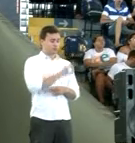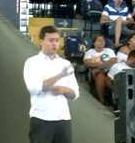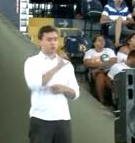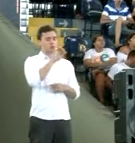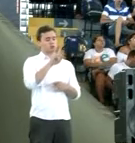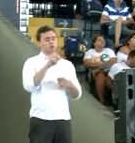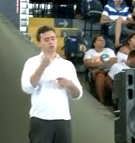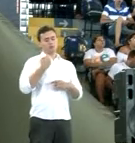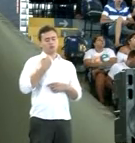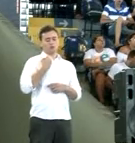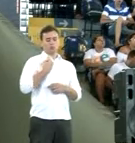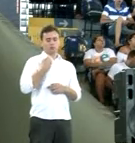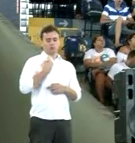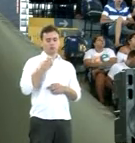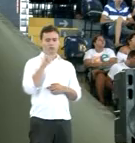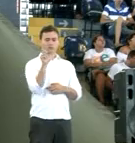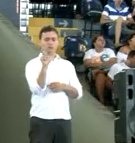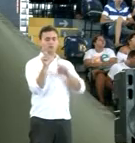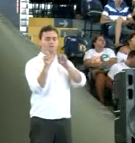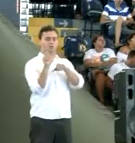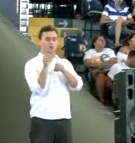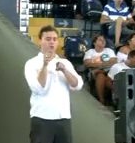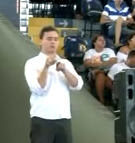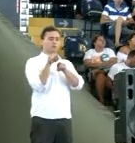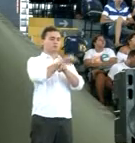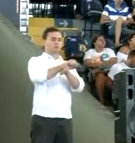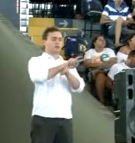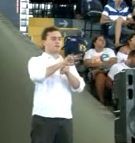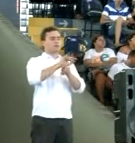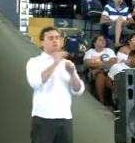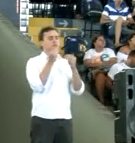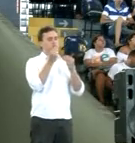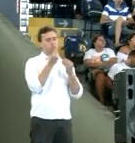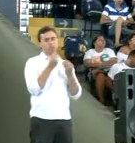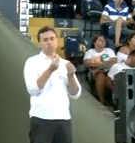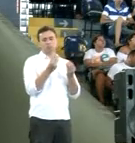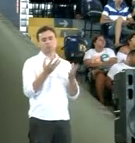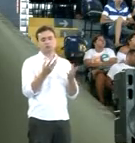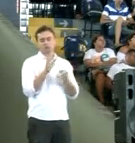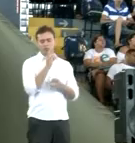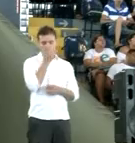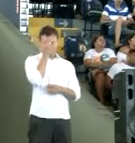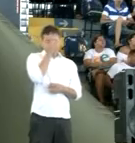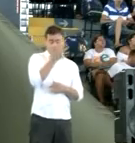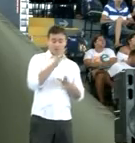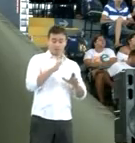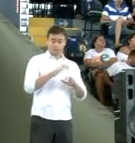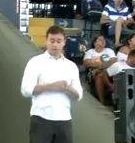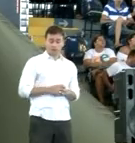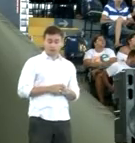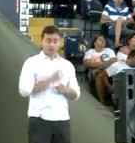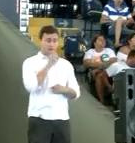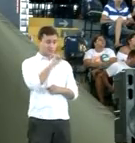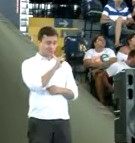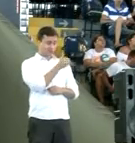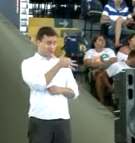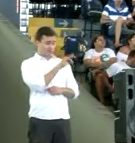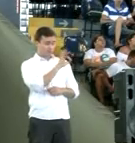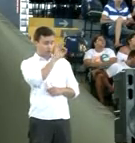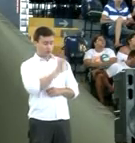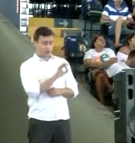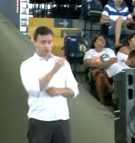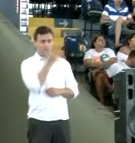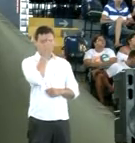só deslocar uma vírgula. Então, o que você deve pensar? Poxa, se calcular 10% é fácil,